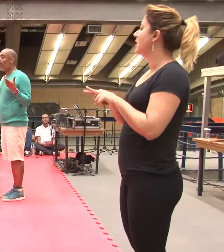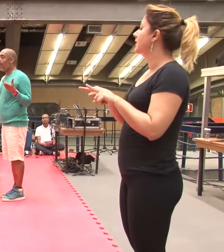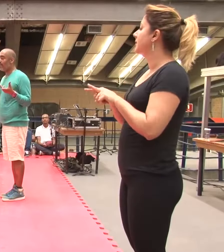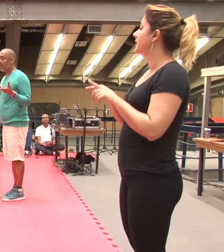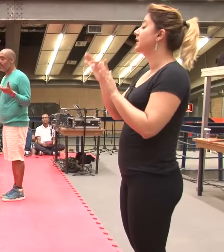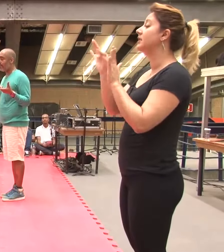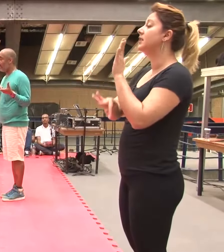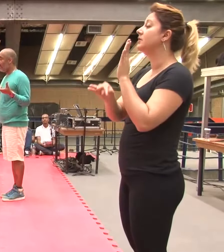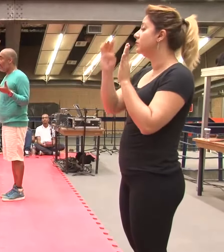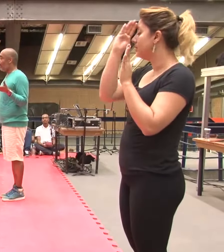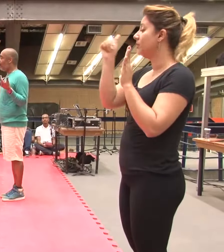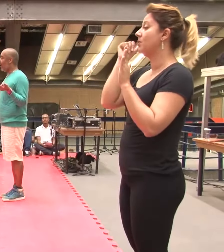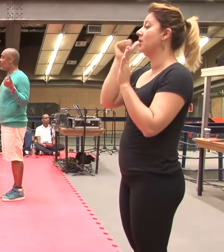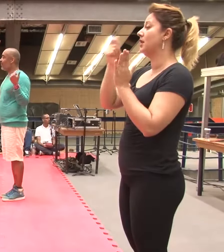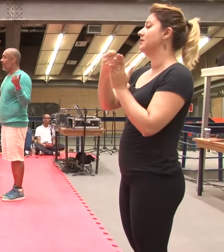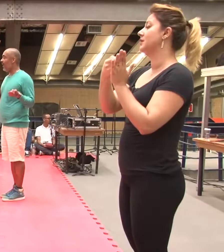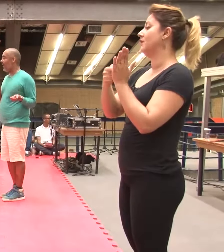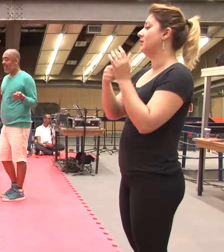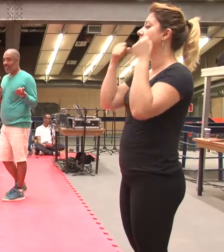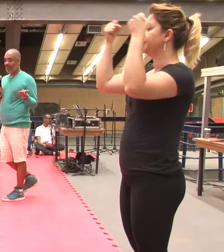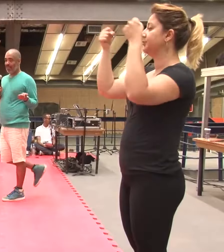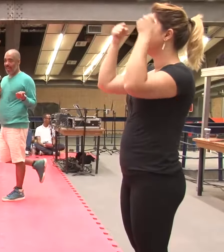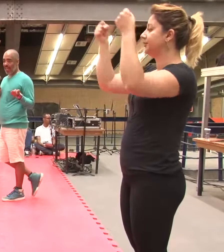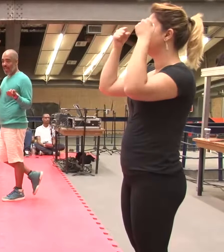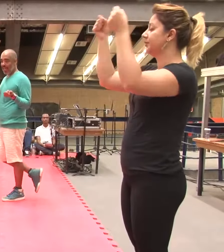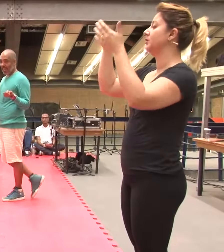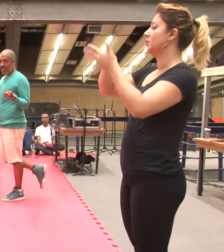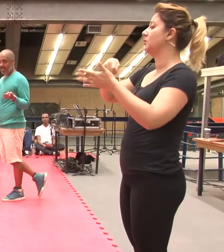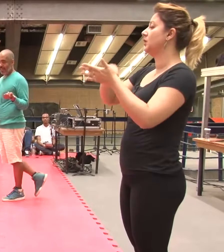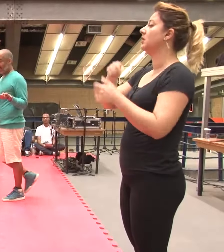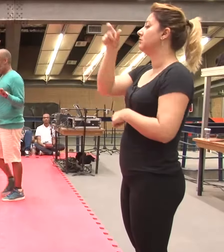por mulheres, gente. Manifesto